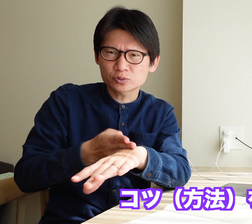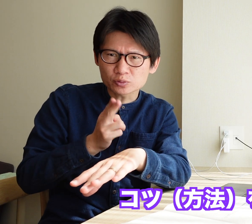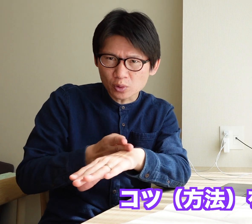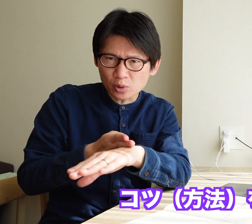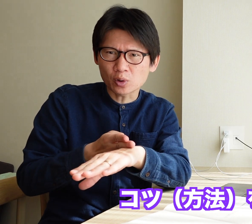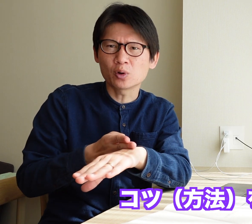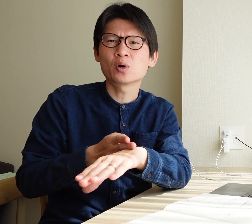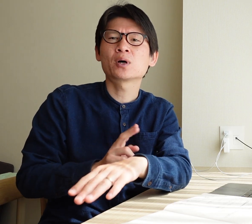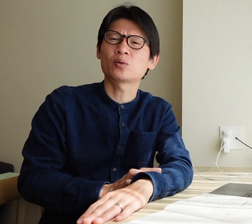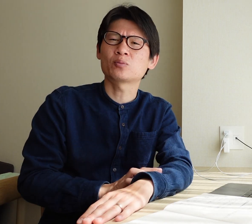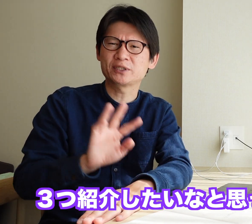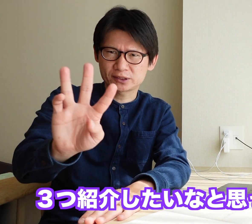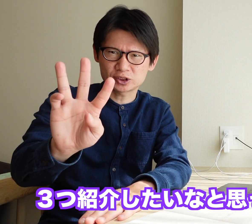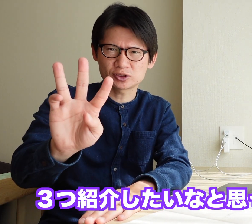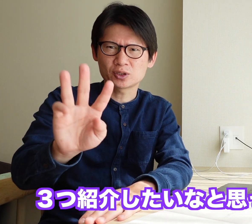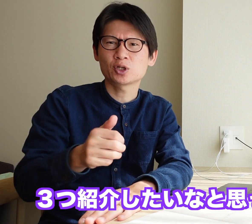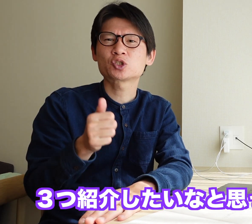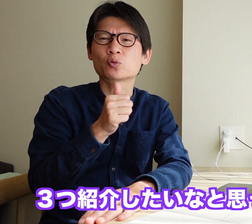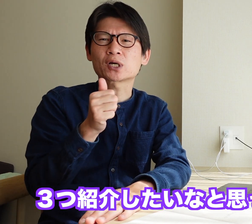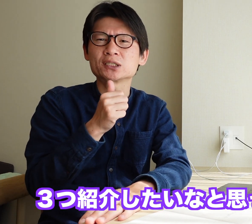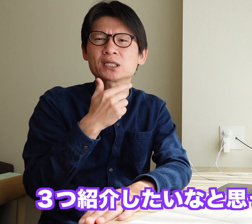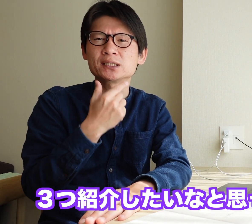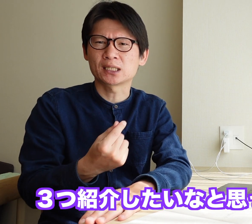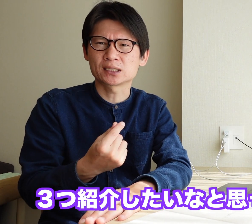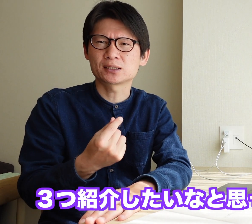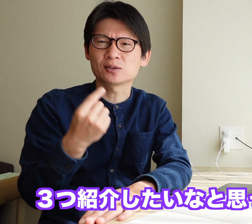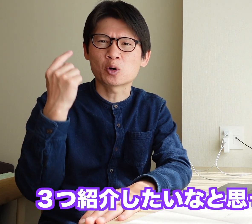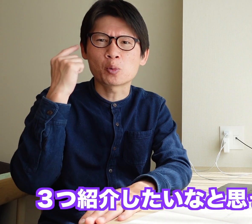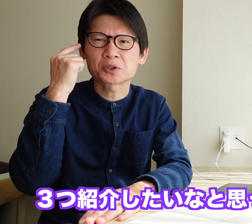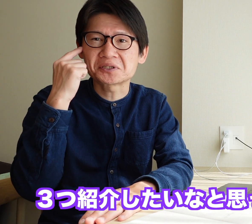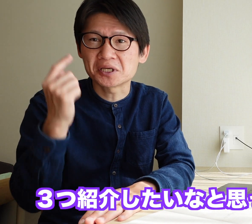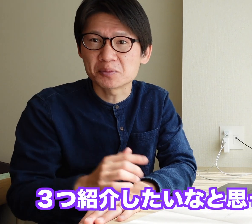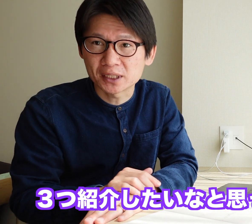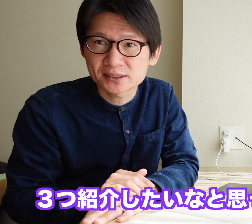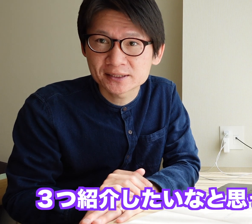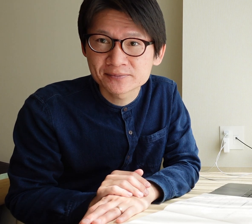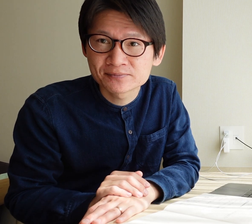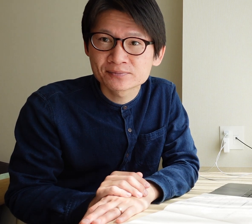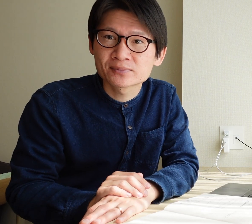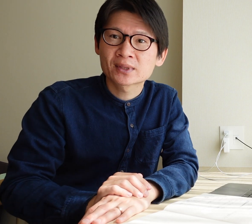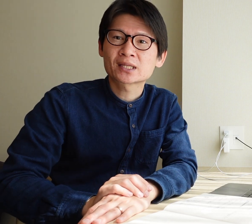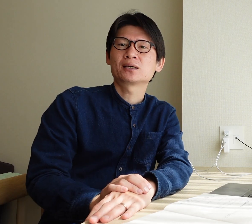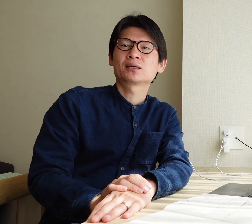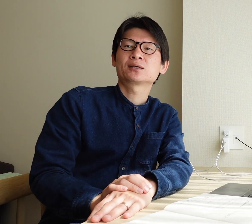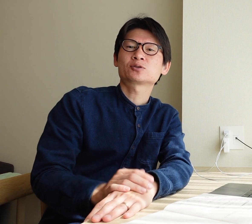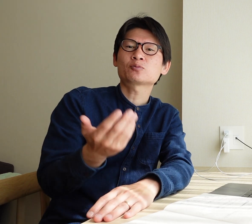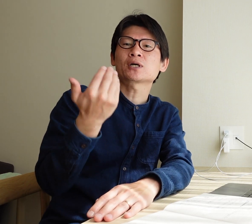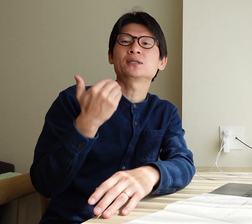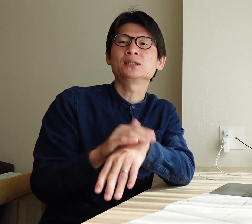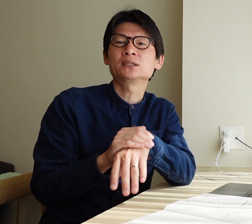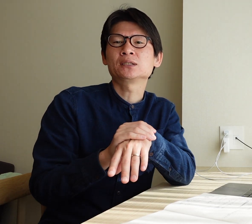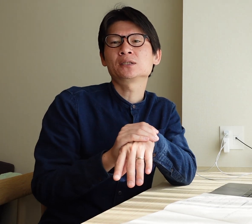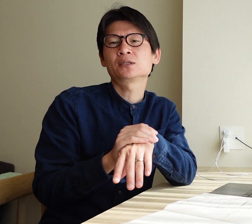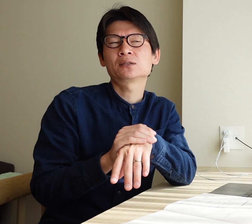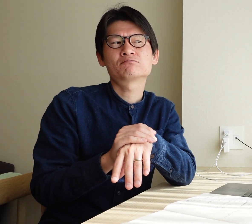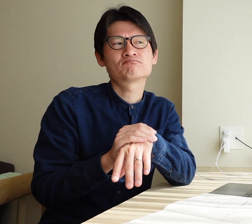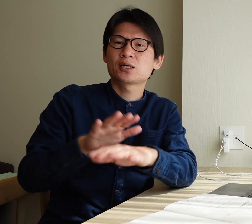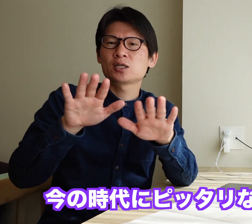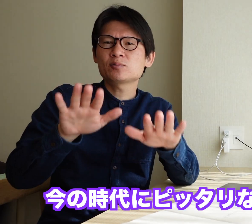コツを3つ紹介したいなって思っています。その前に、今